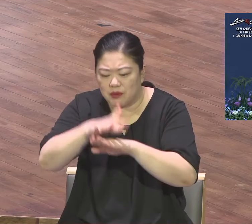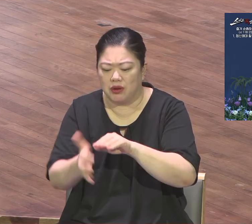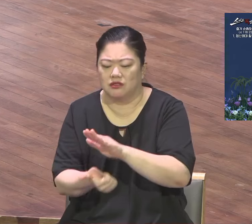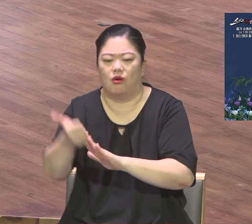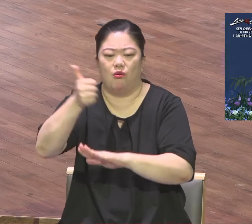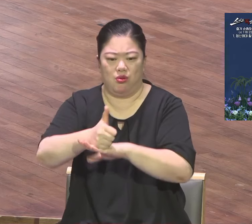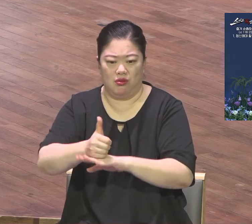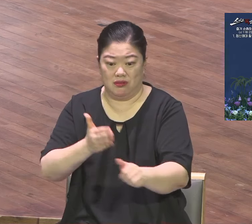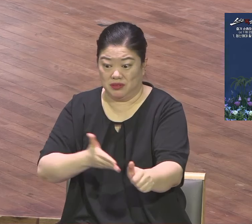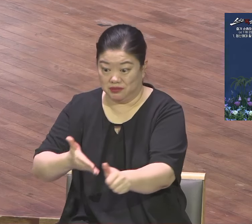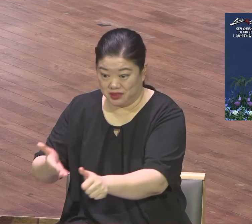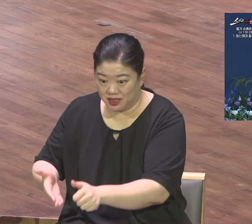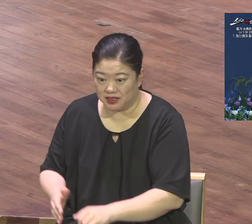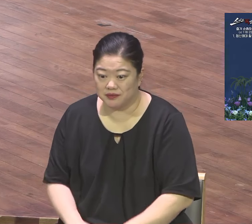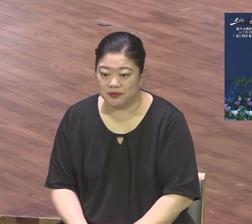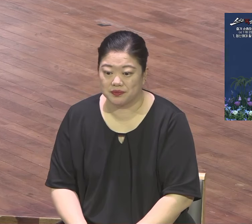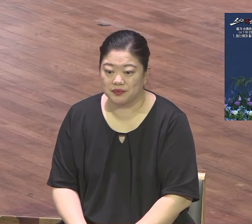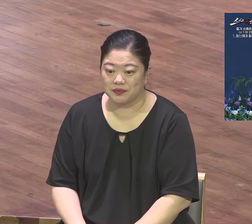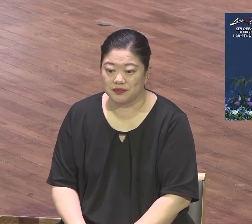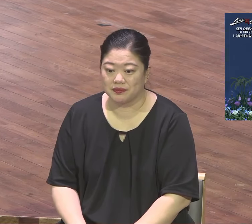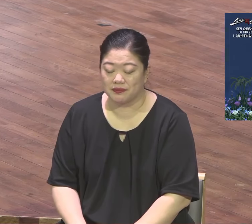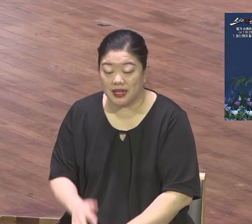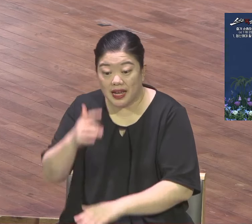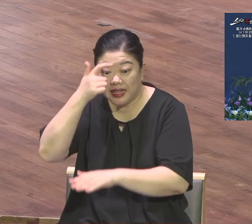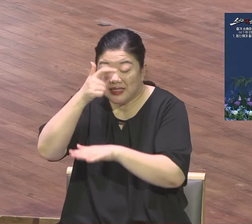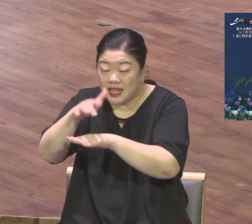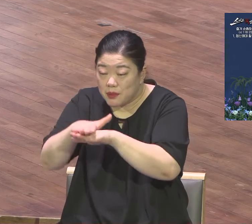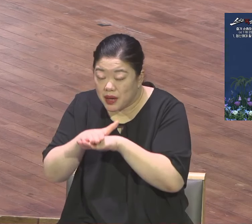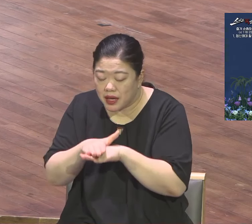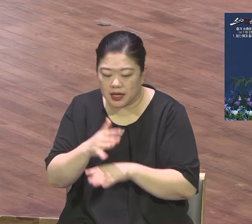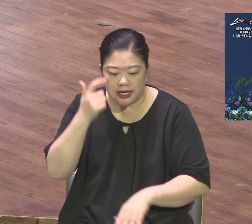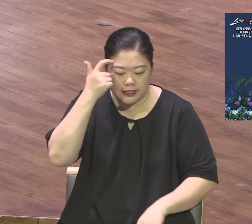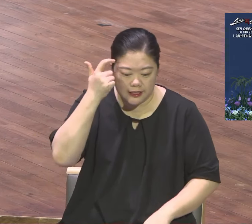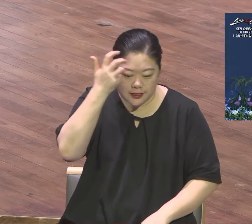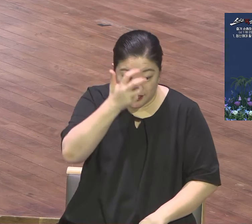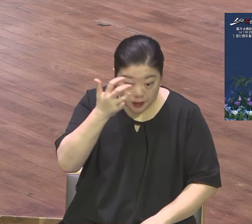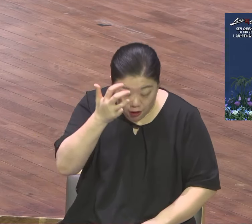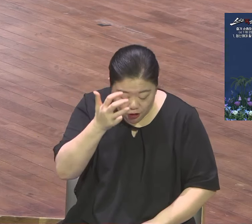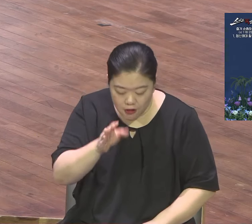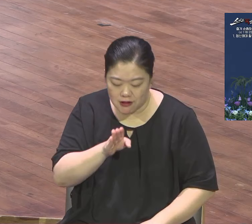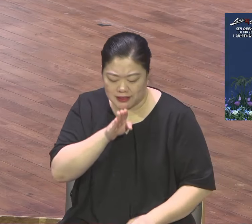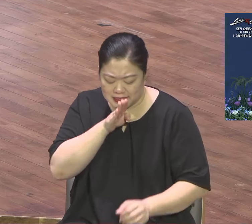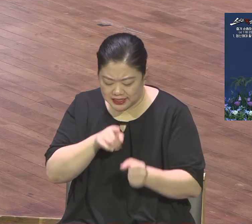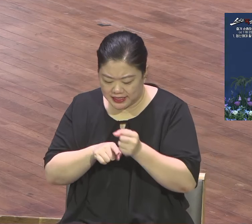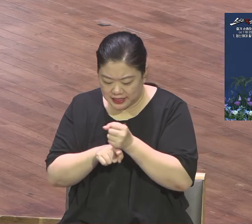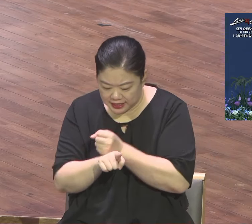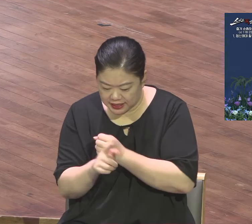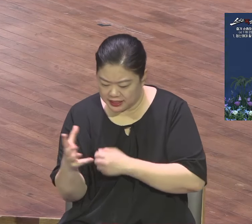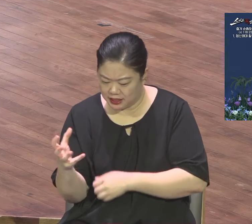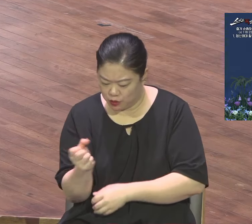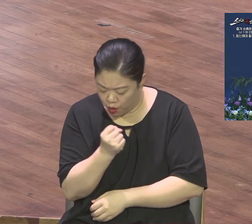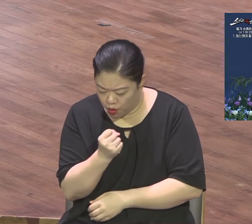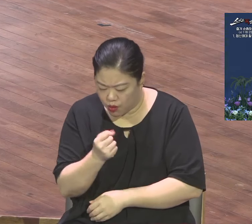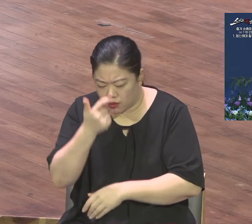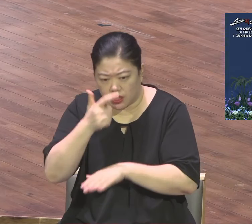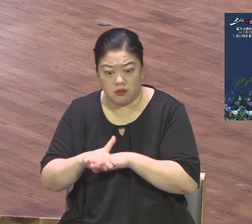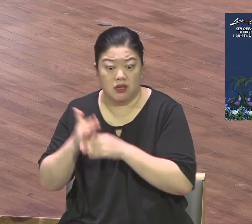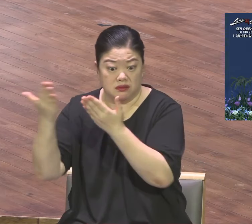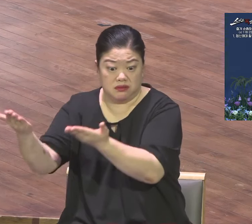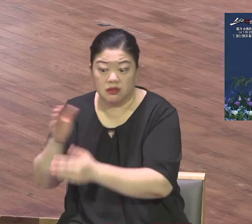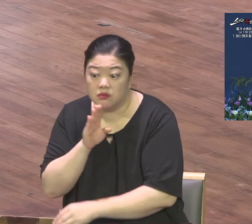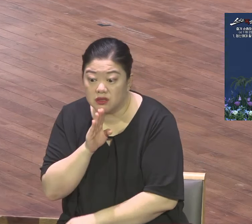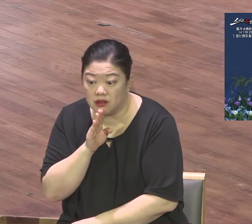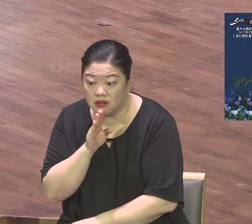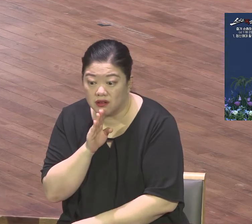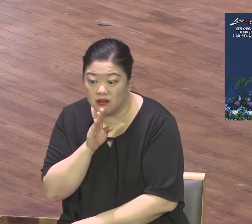바랍니다. 영과 진리로 드리는 거룩한 산 예배, 이 축복, 이 속에 있는 어마어마한 비밀,